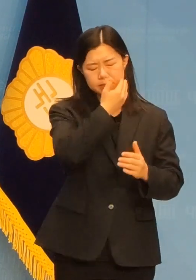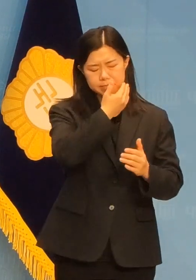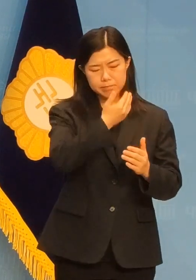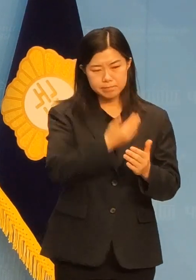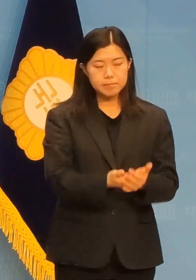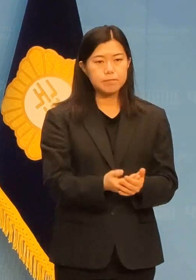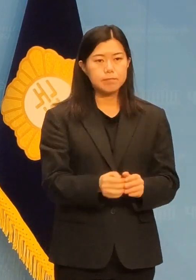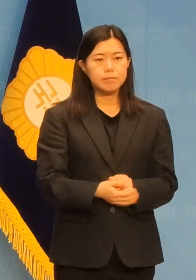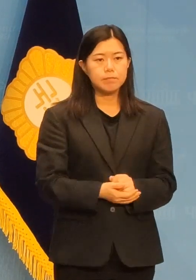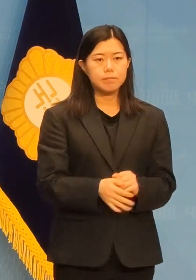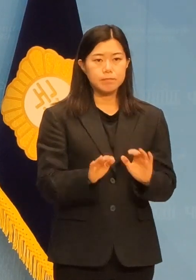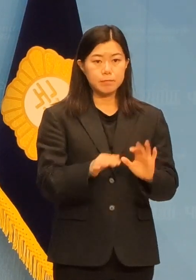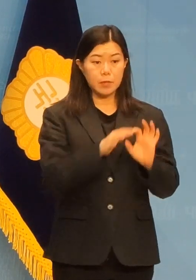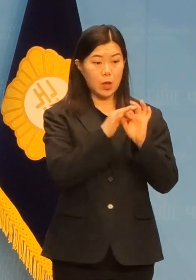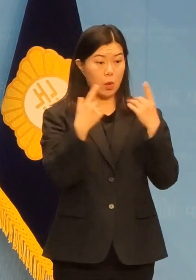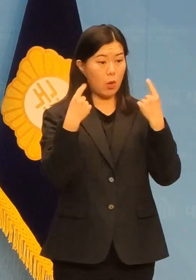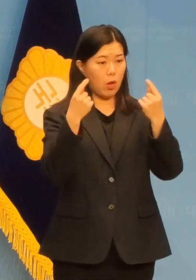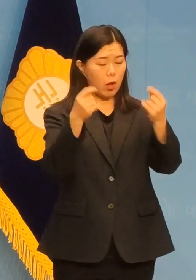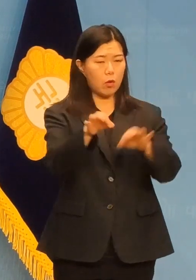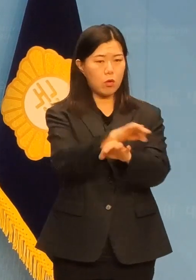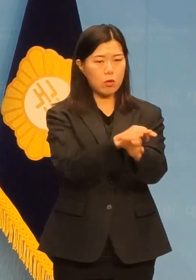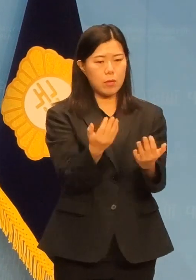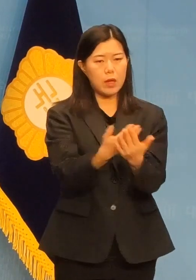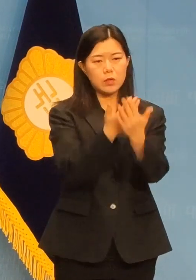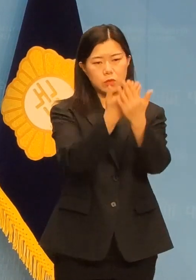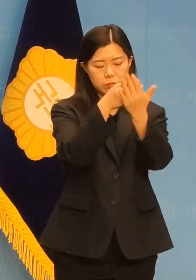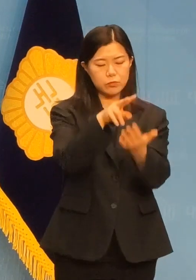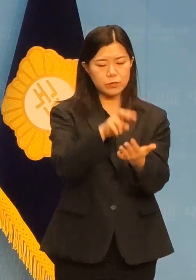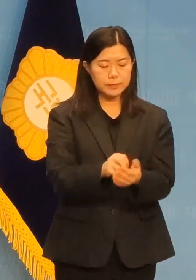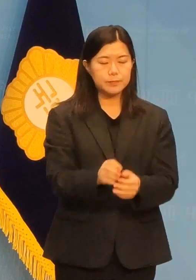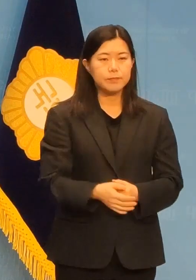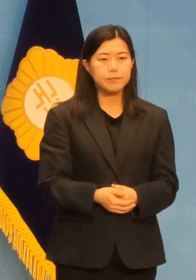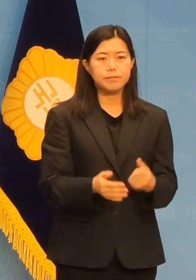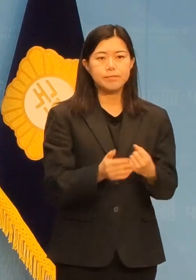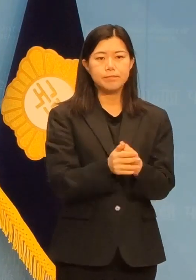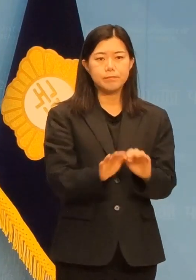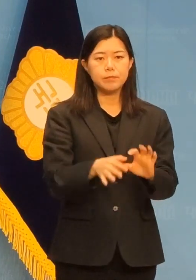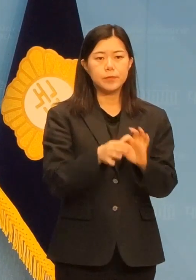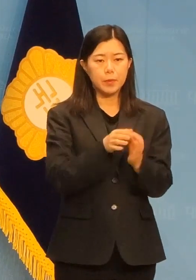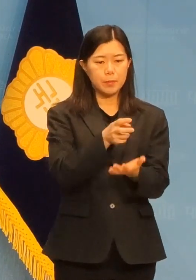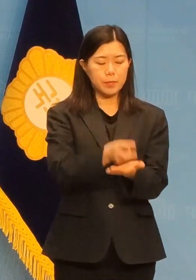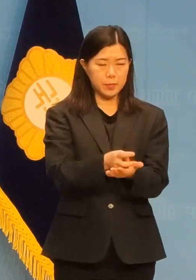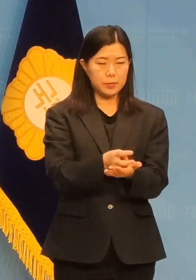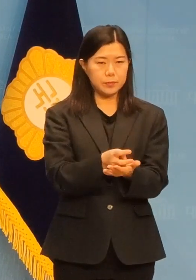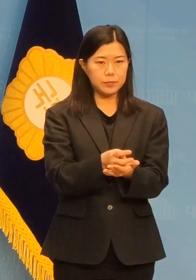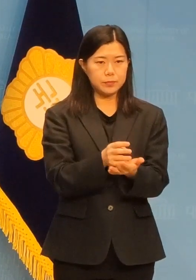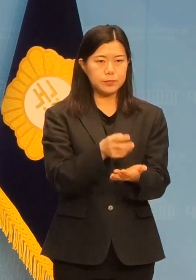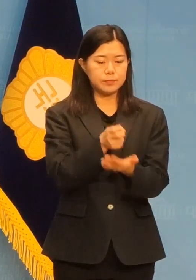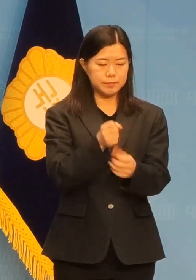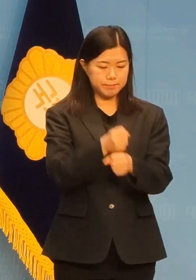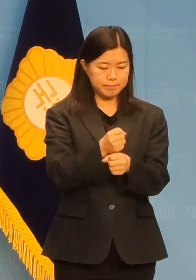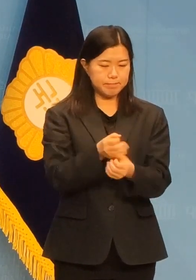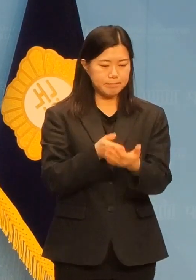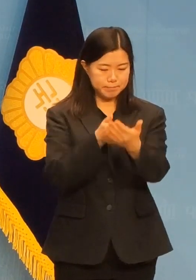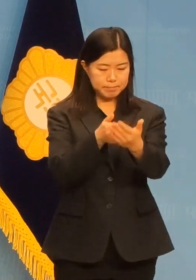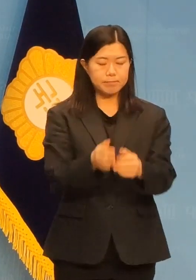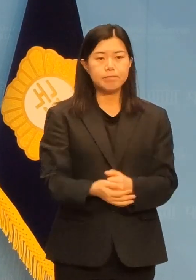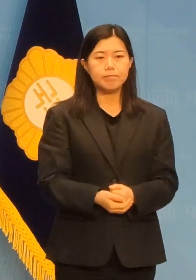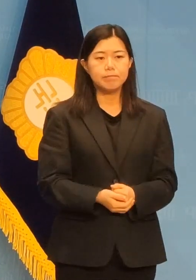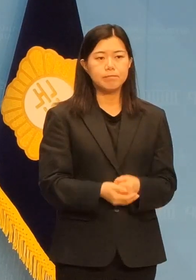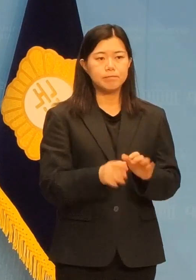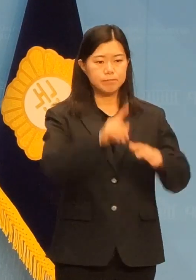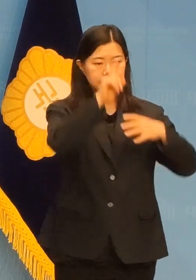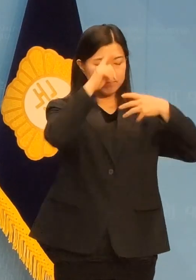시대의 지속가능한 경제발전의 과제라고 생각을 하기 때문에 관련 법을 입안하게 되었습니다. 현재